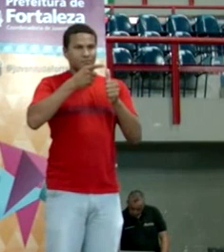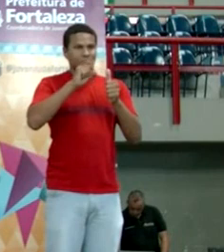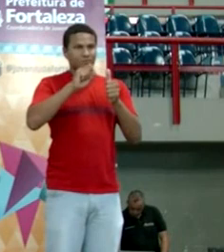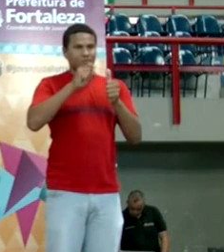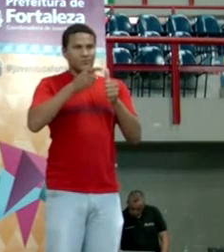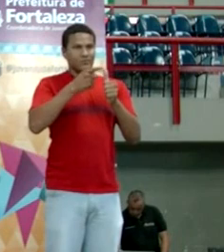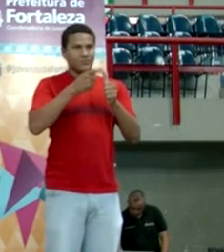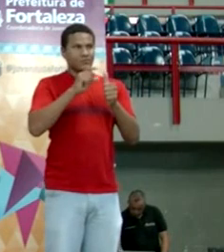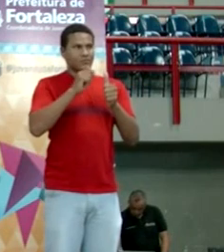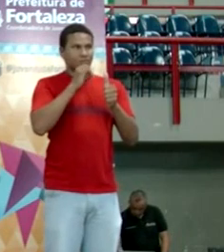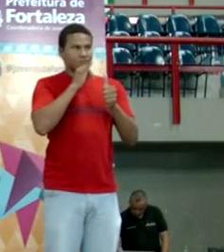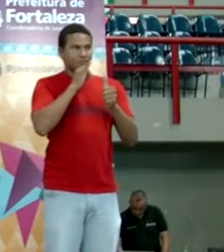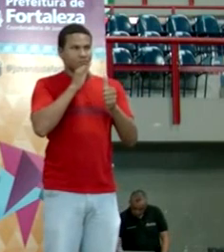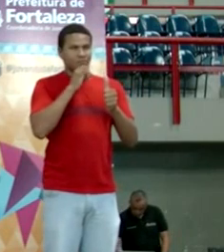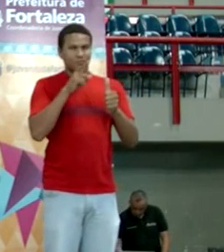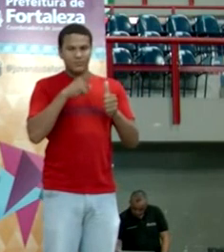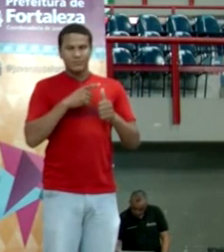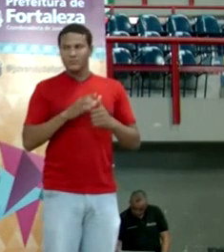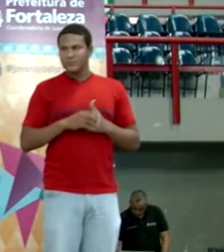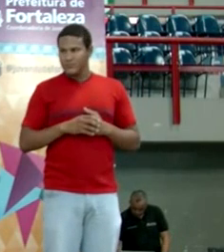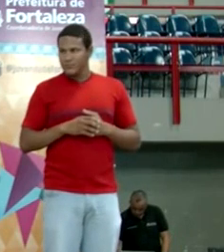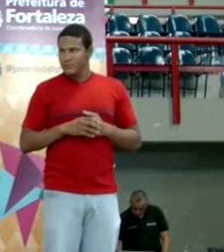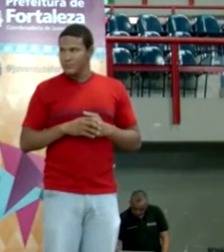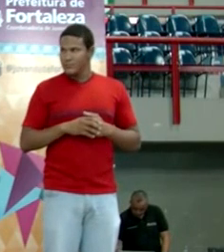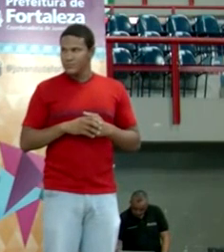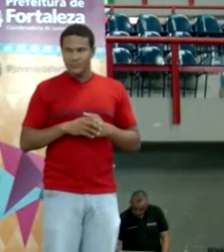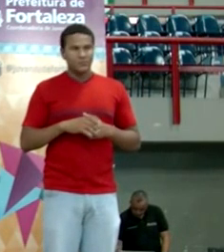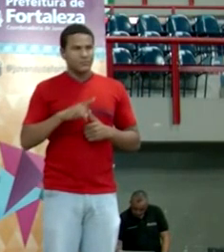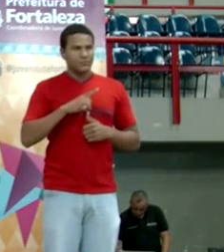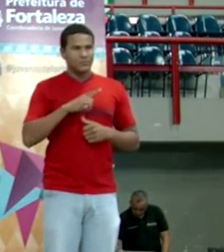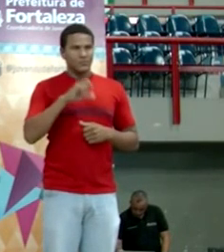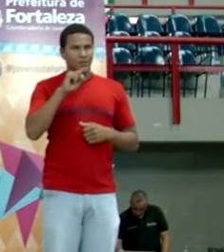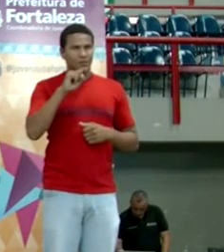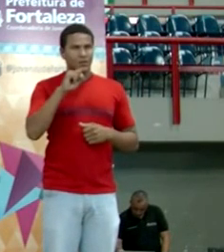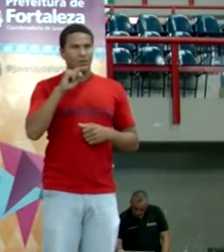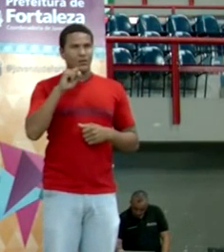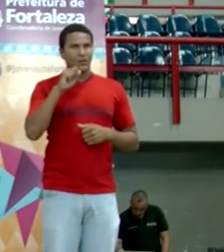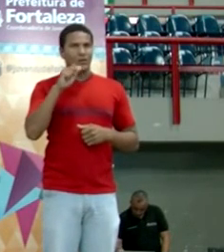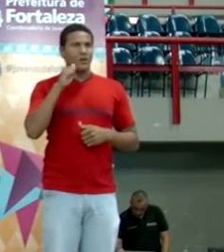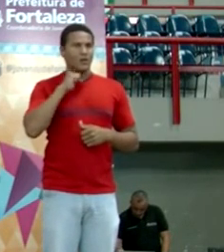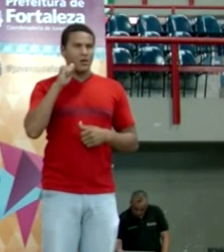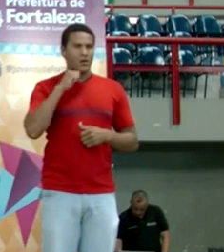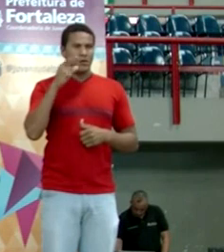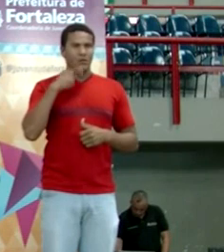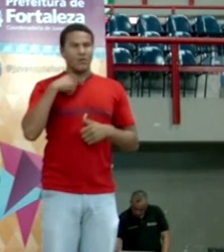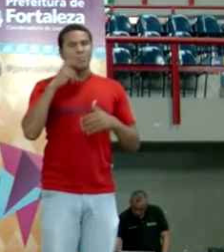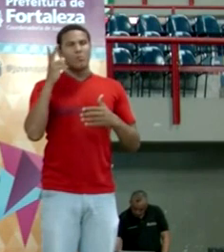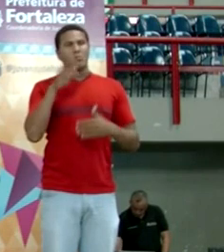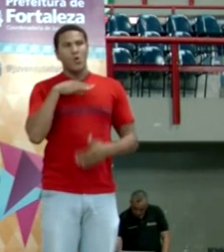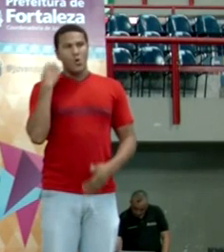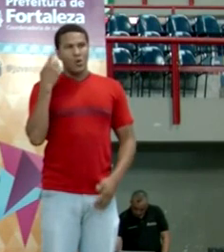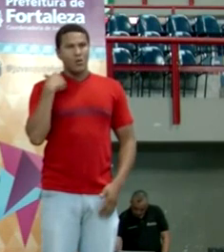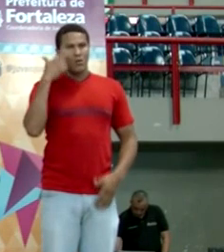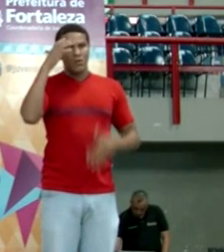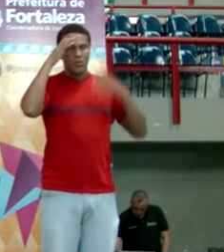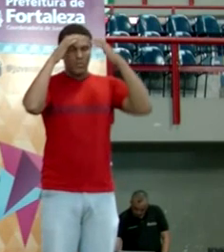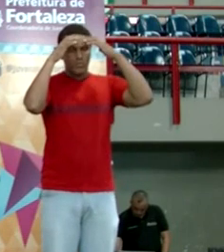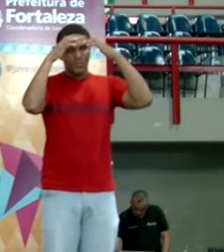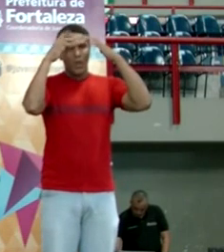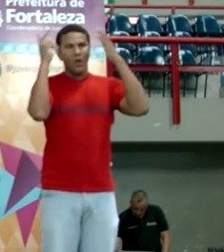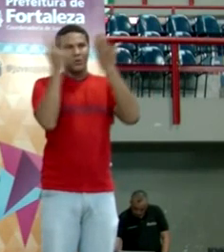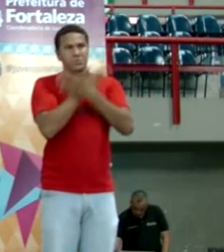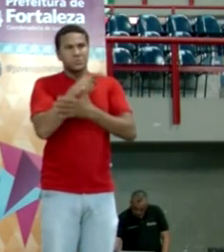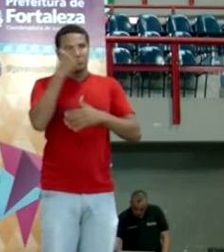Margaret Thatcher morreu em 8 de abril, aos 87 anos, depois de sofrer um derrame. Ela foi a primeira e até